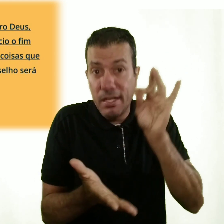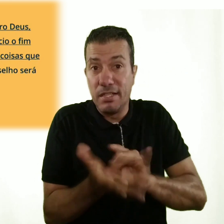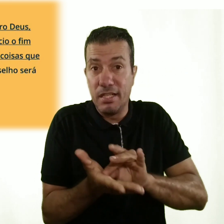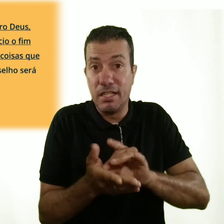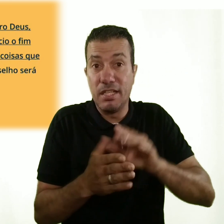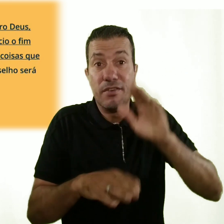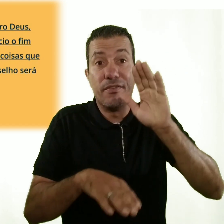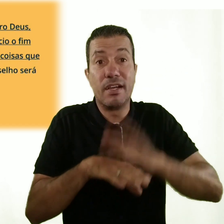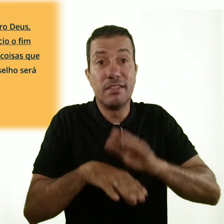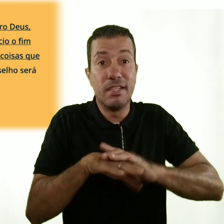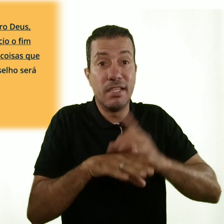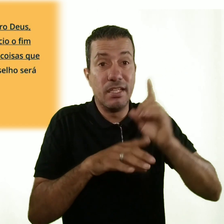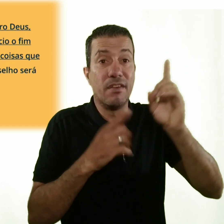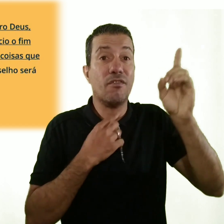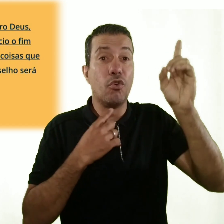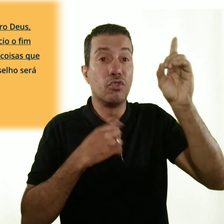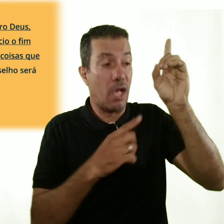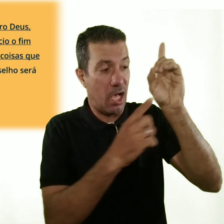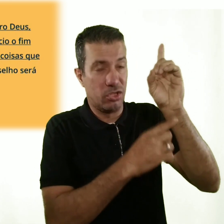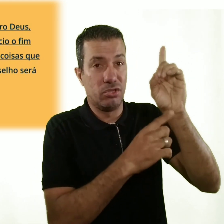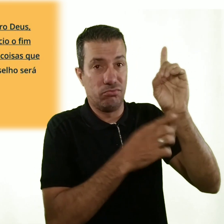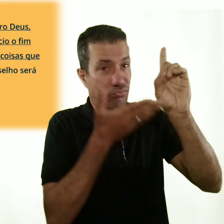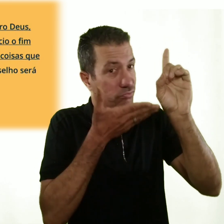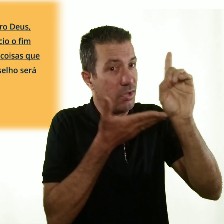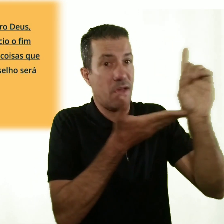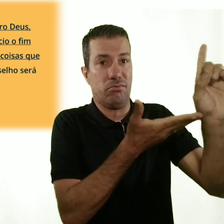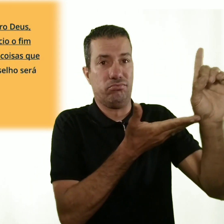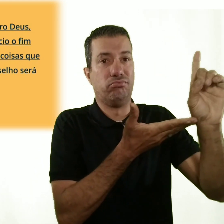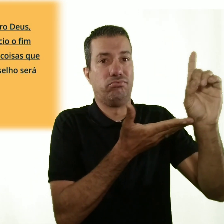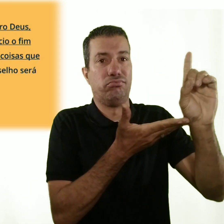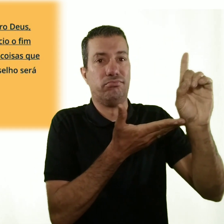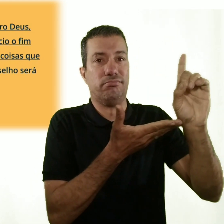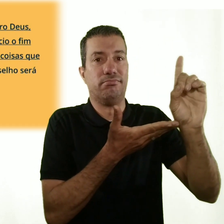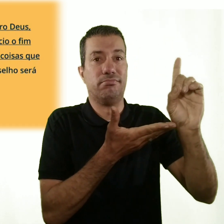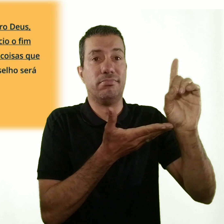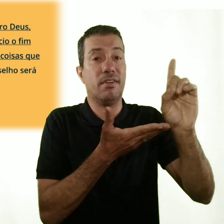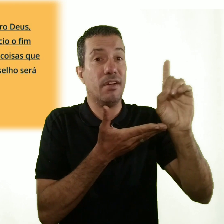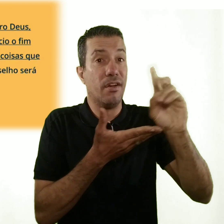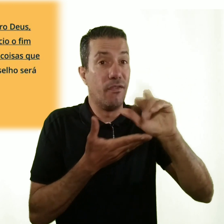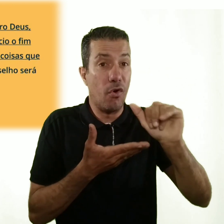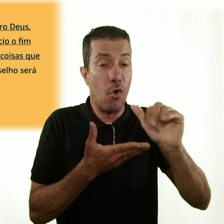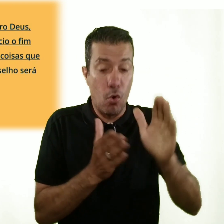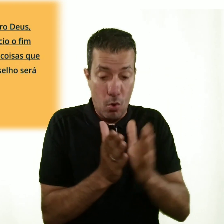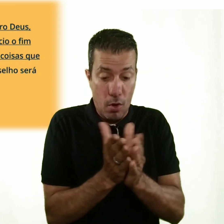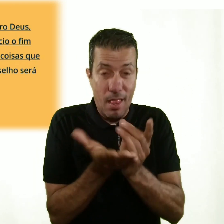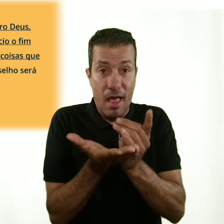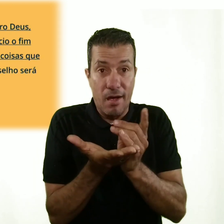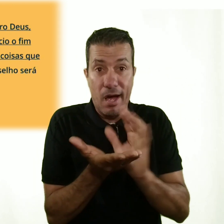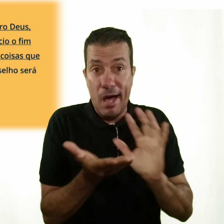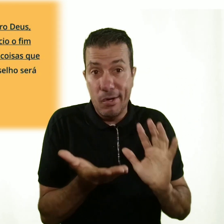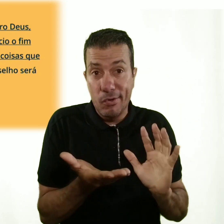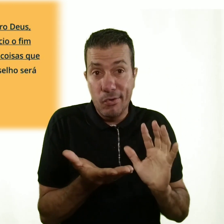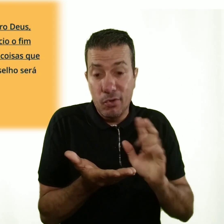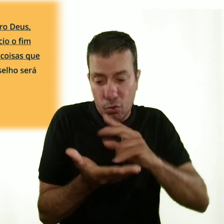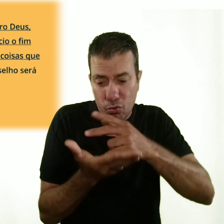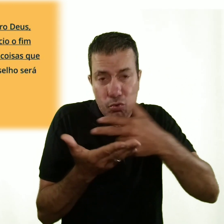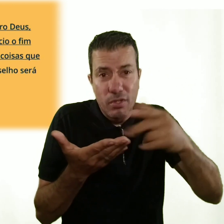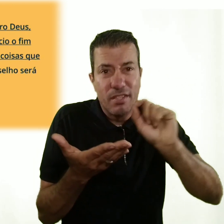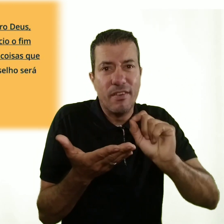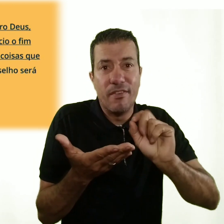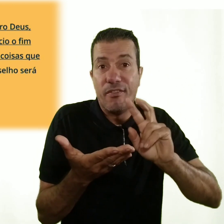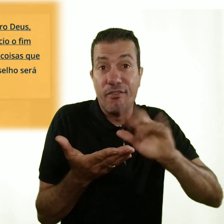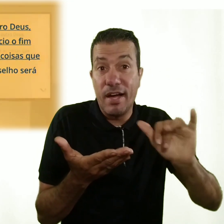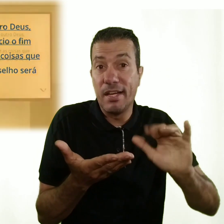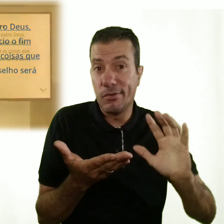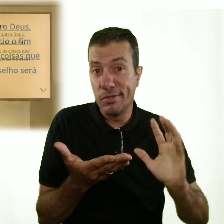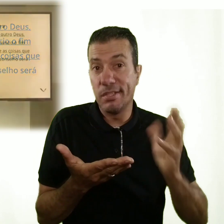está dizendo assim, vou te dar uma dica de que eu escrevi esse livro. Eu vou botar nesse livro coisas que ainda não aconteceram, para que